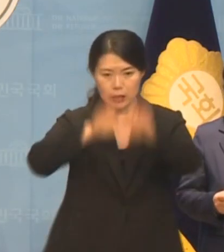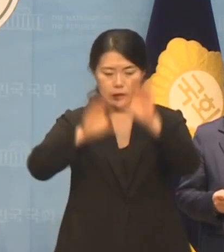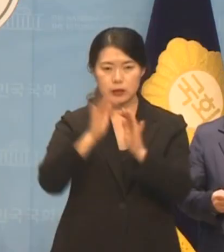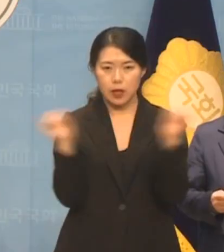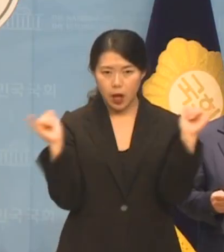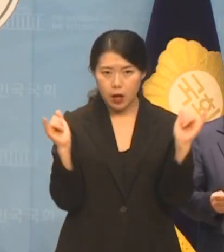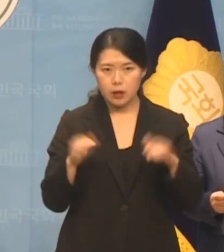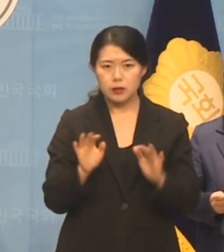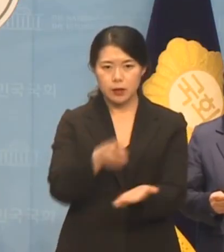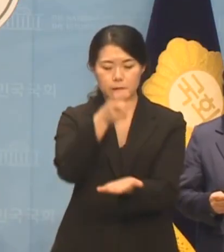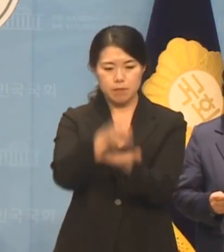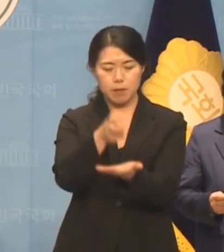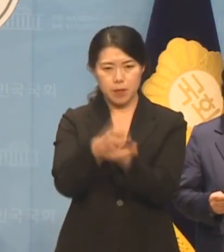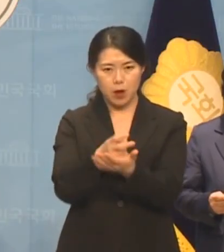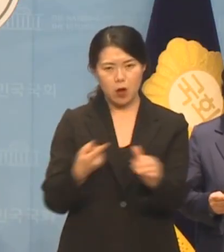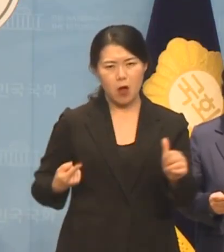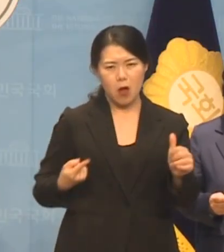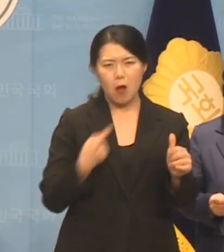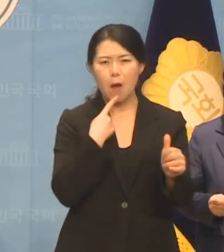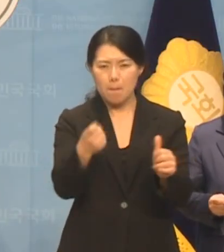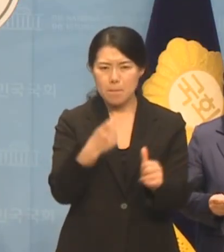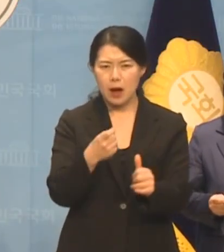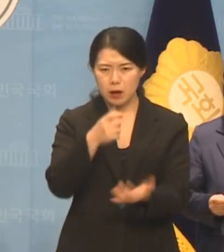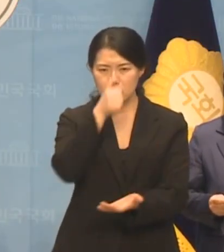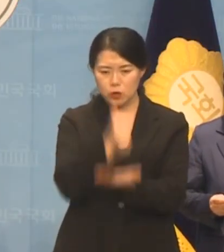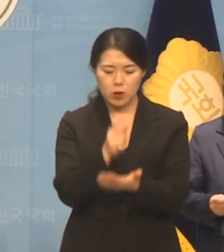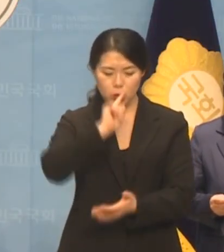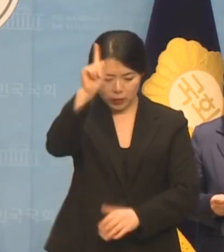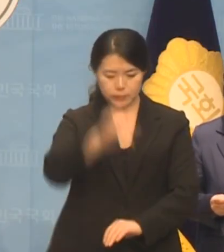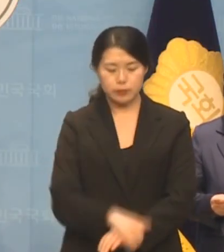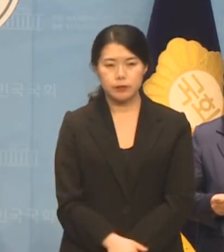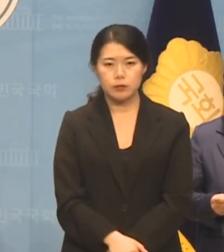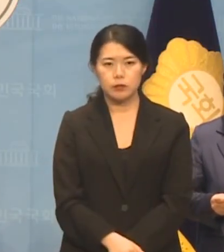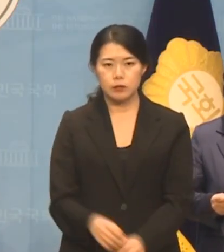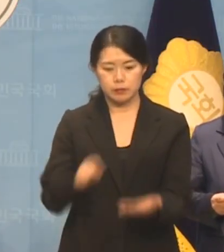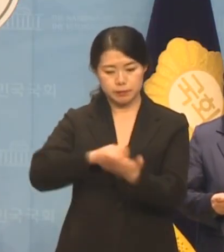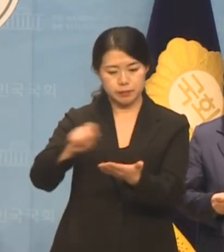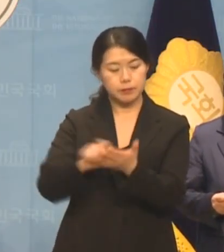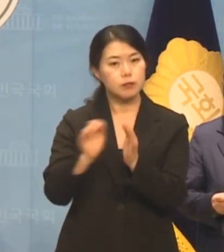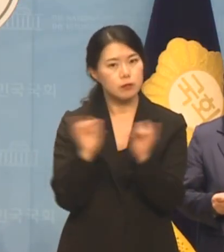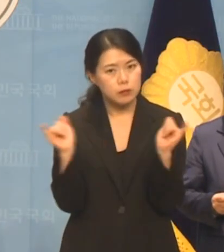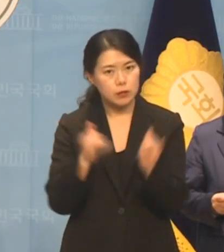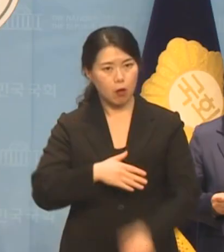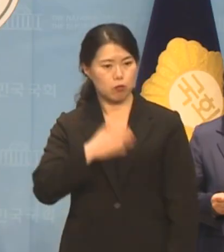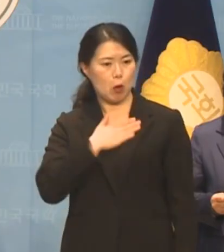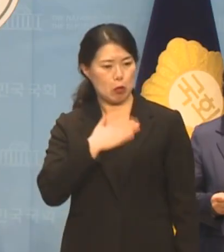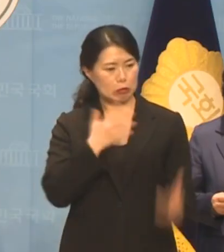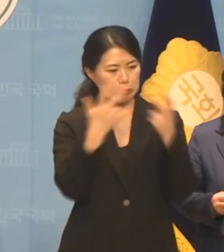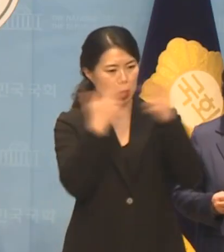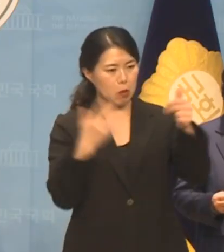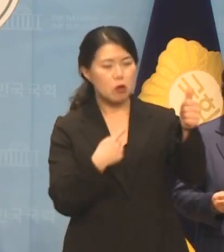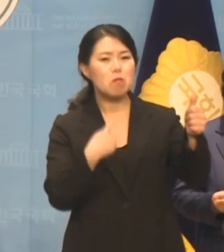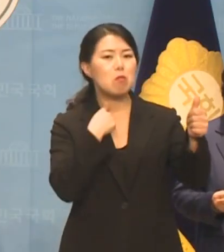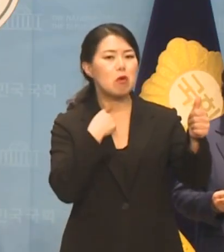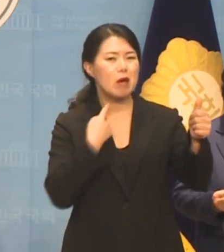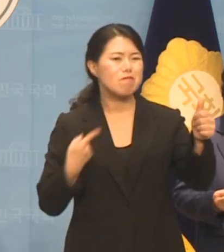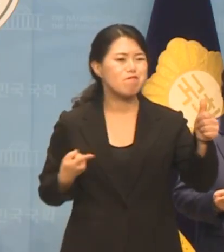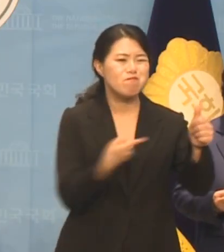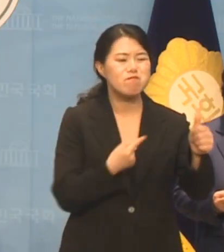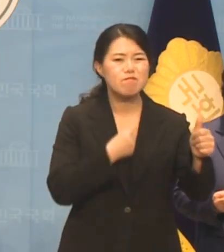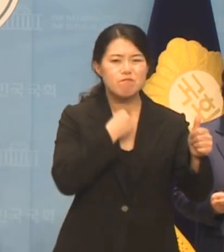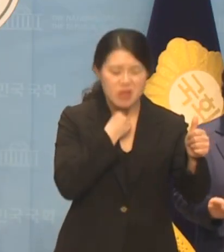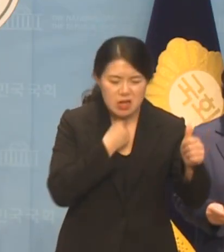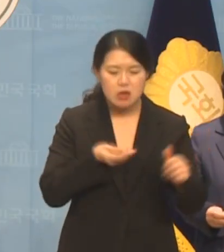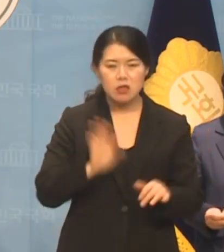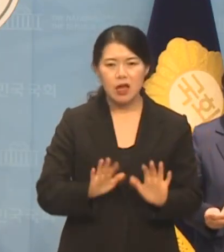형법상 협박, 존속협박 혐의로 고발합니다. 해당 작성자는 나도 제명이 모가지에 칼 쑤시고